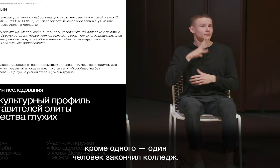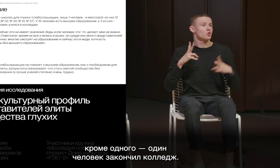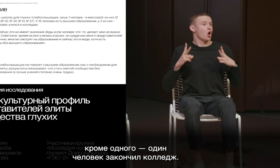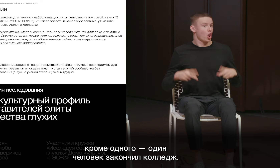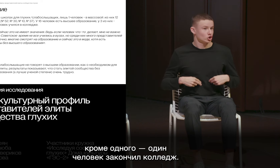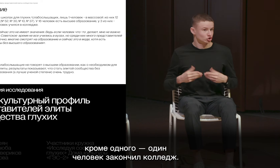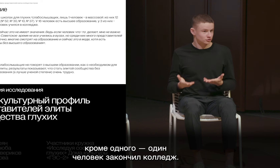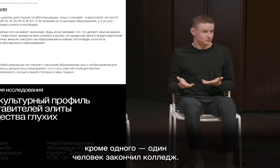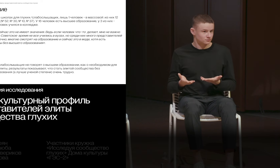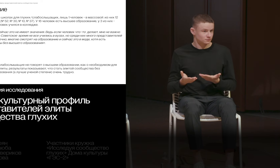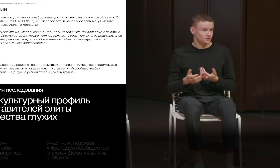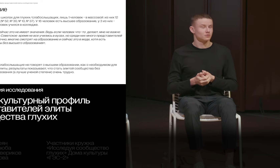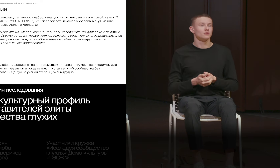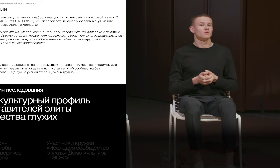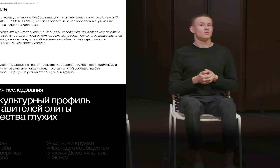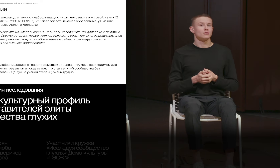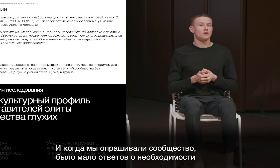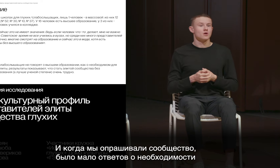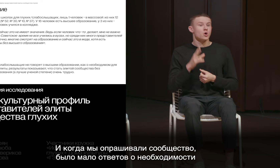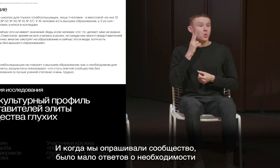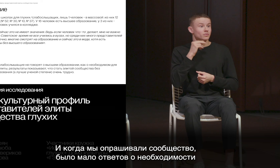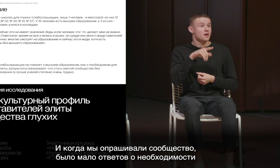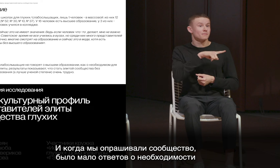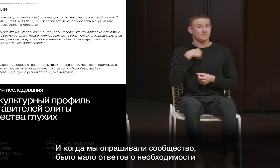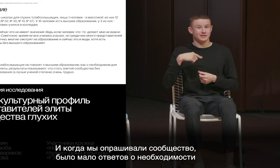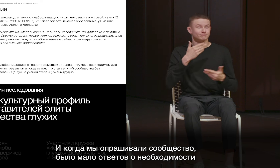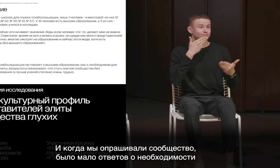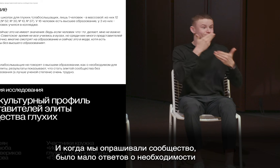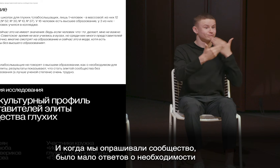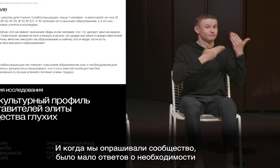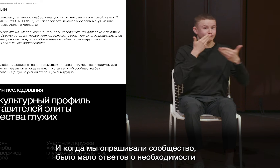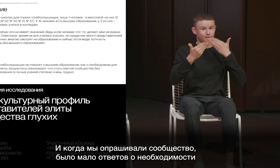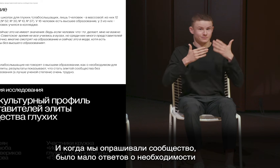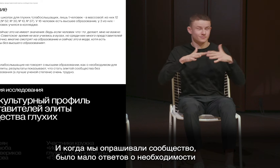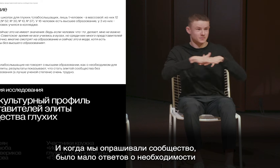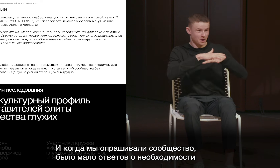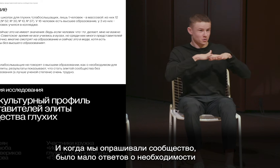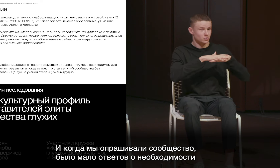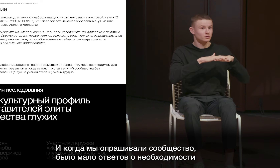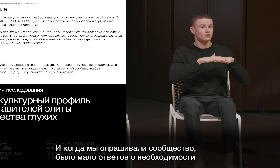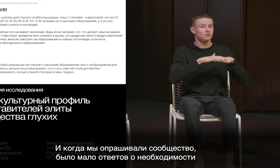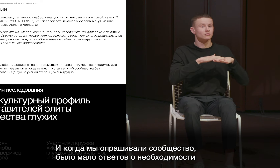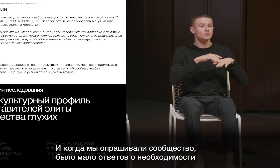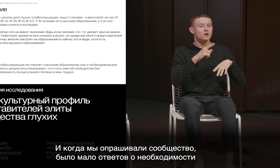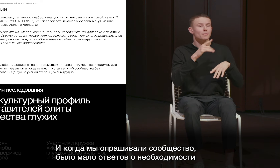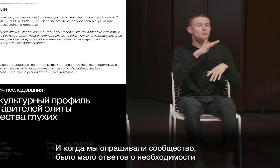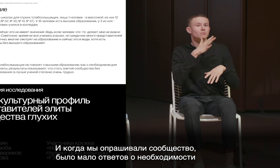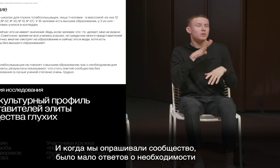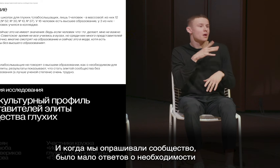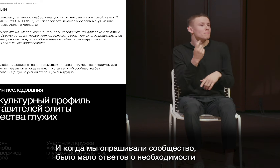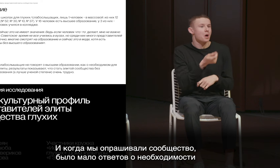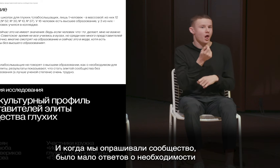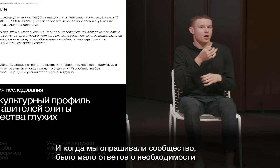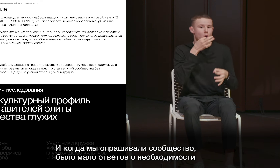было практически у всех, кроме одного. Один человек закончил колледж. И когда мы опрашивали сообщество,